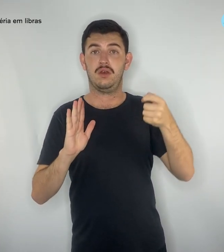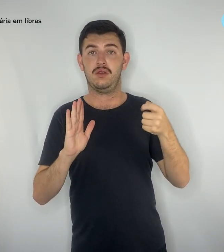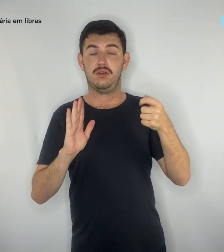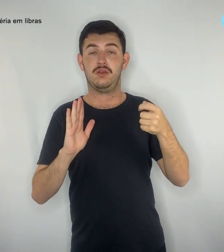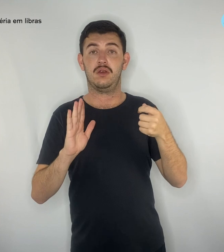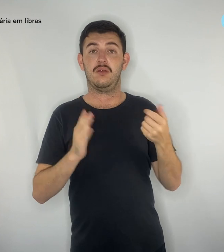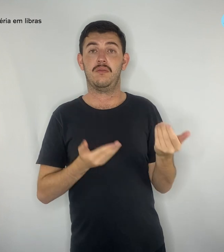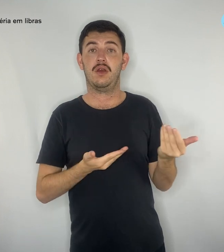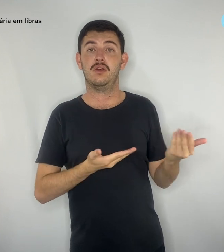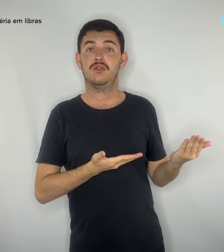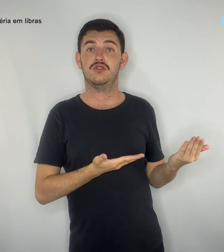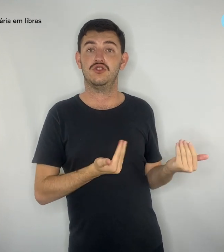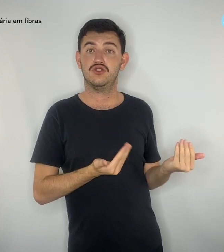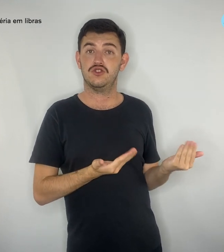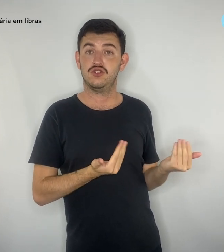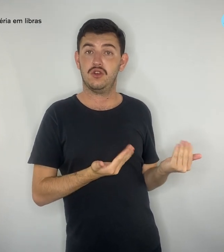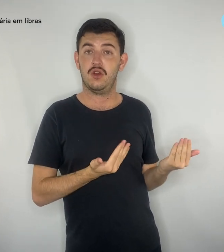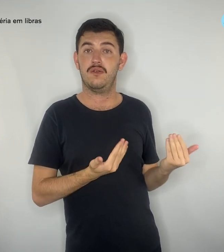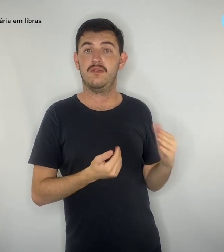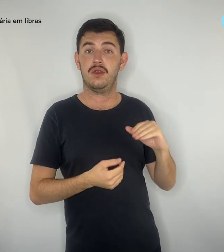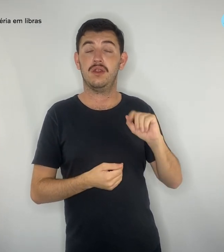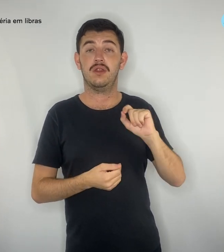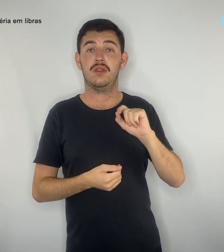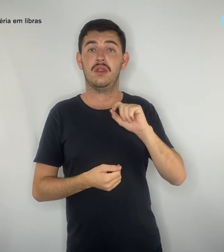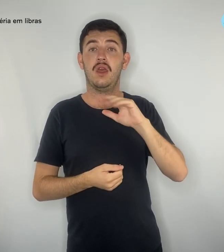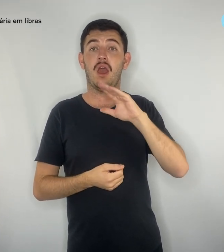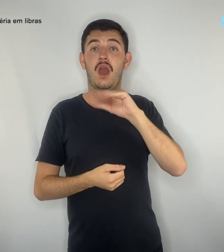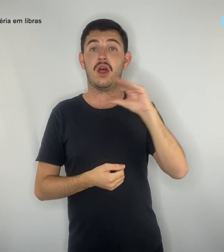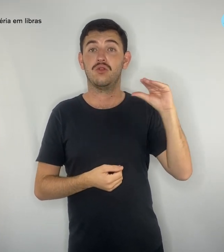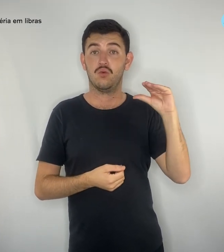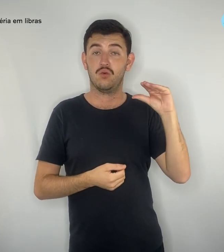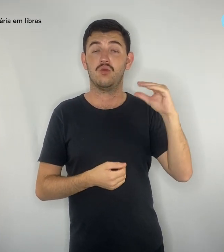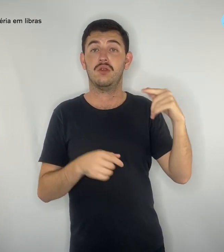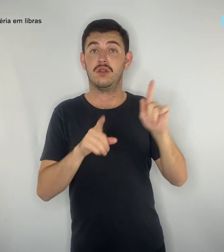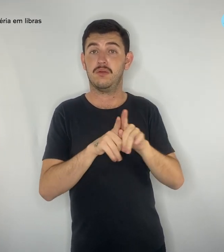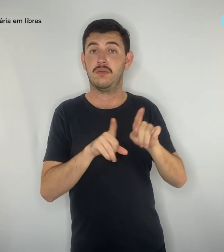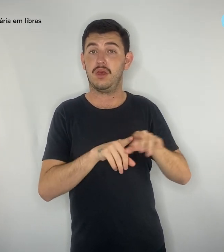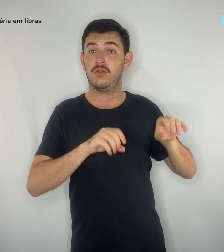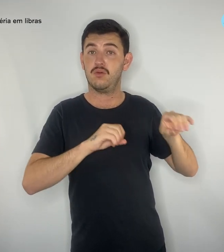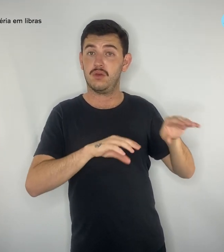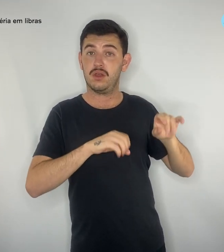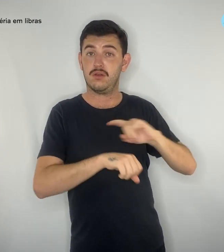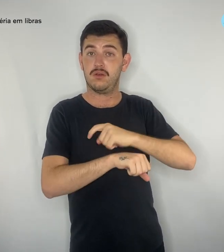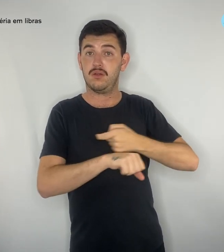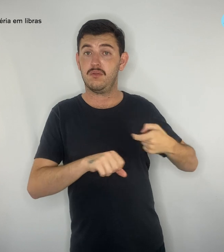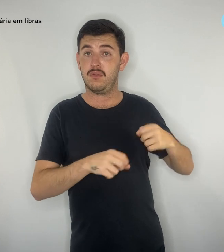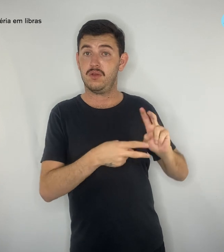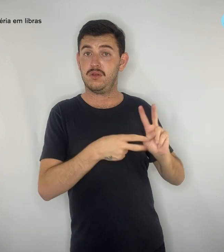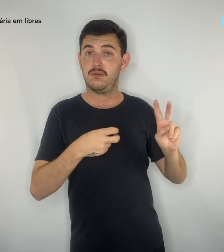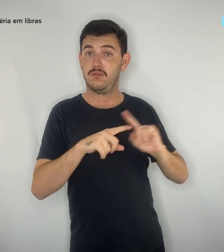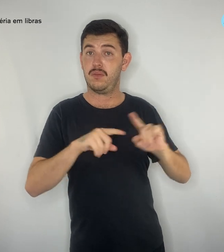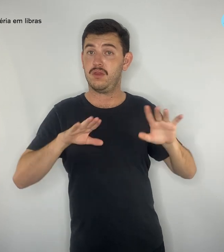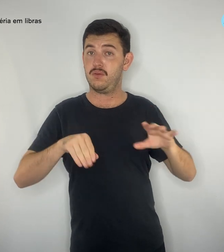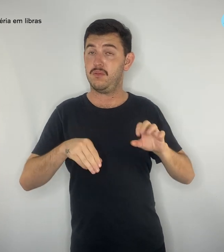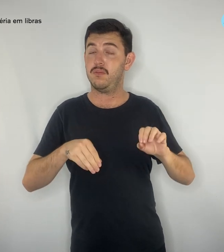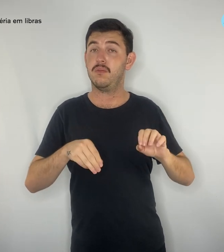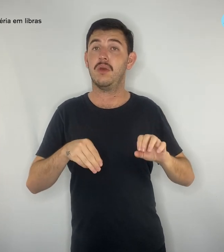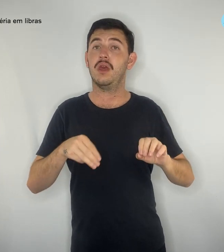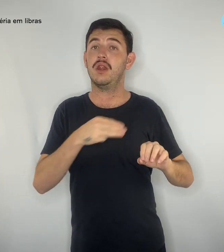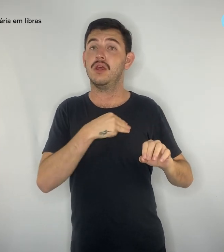quilombola e indígena. De acordo com o ministro da Educação, Camilo Santana, o texto